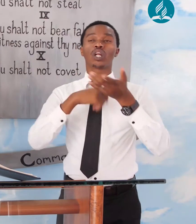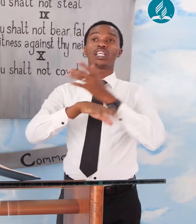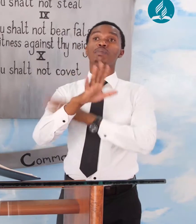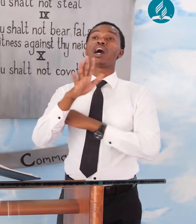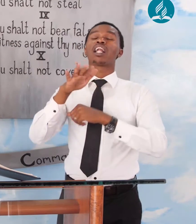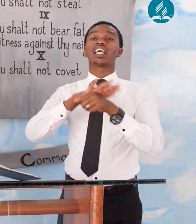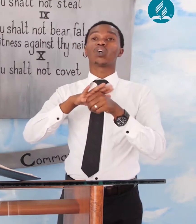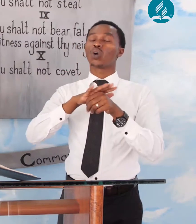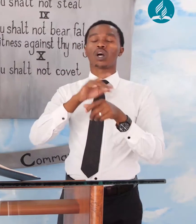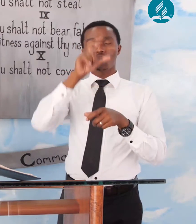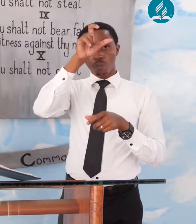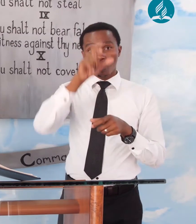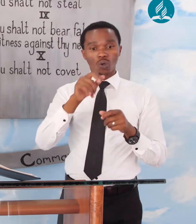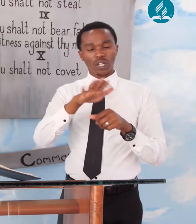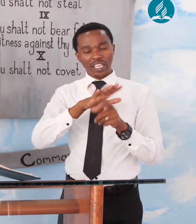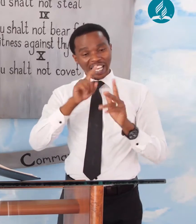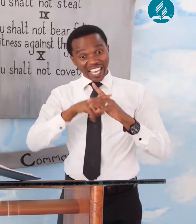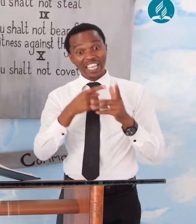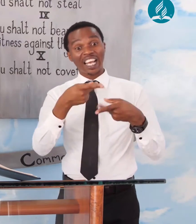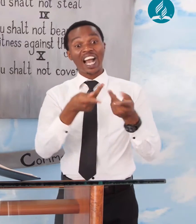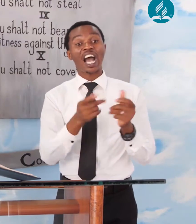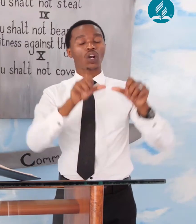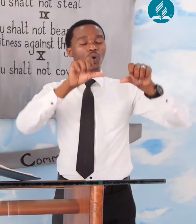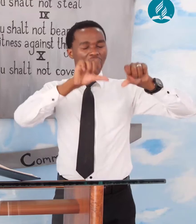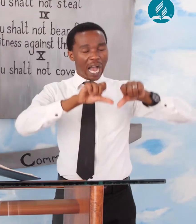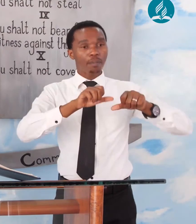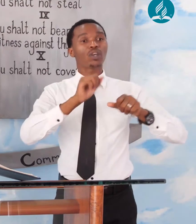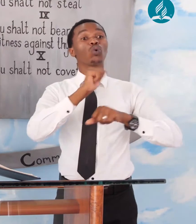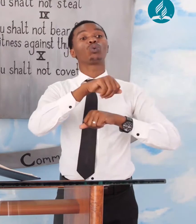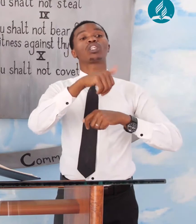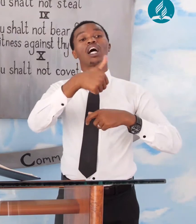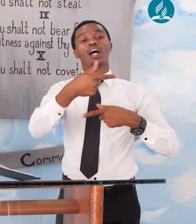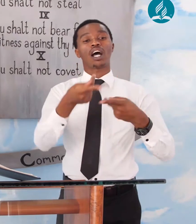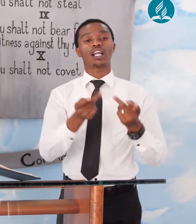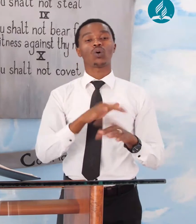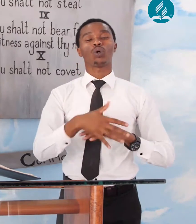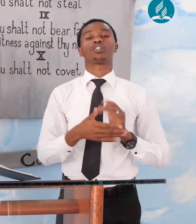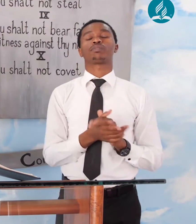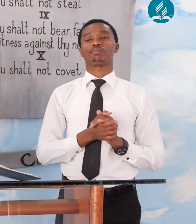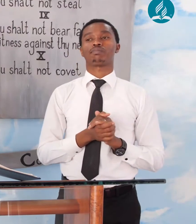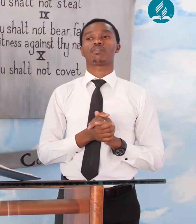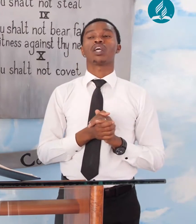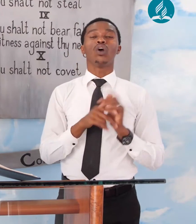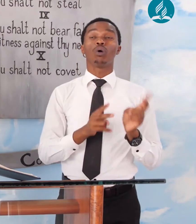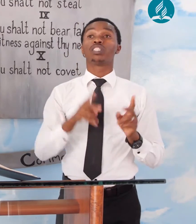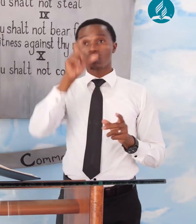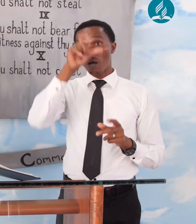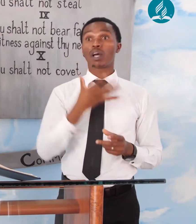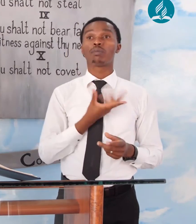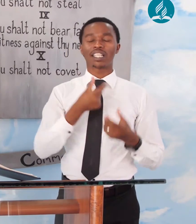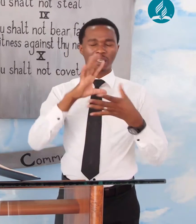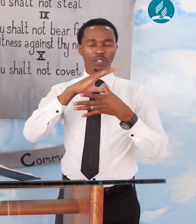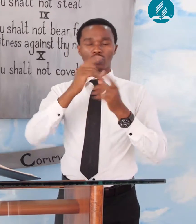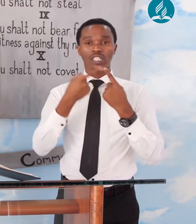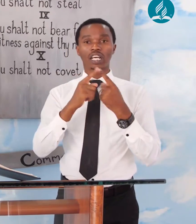aho ari mubi kuruta handi nuko uvuga ngo murabizi ko umuntu aba afite imico itandukanye hari abagira kurakara